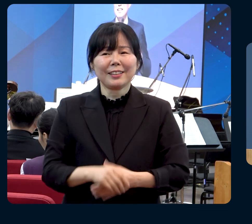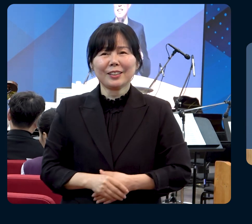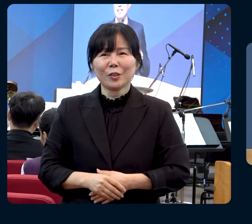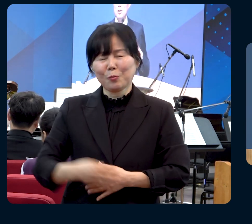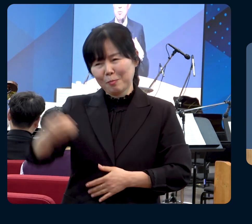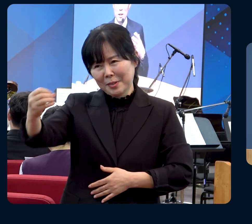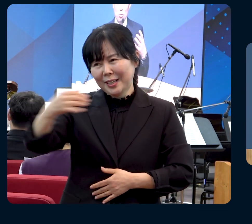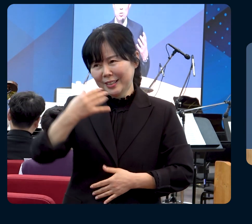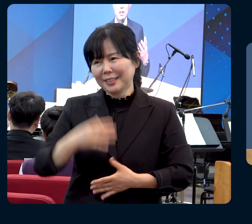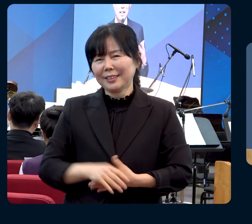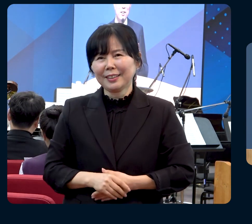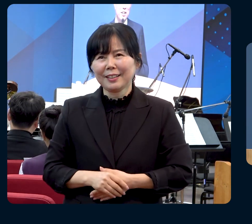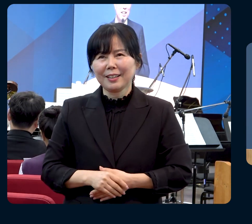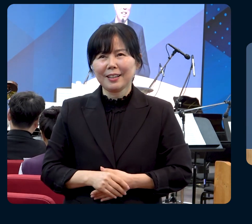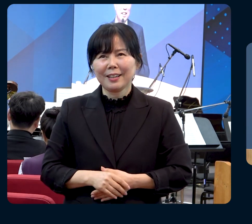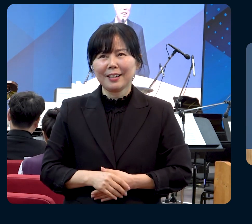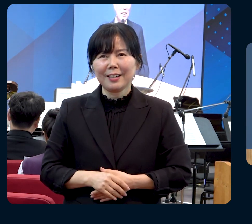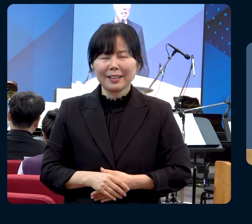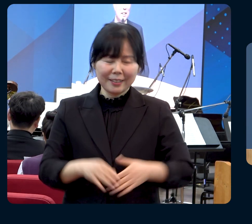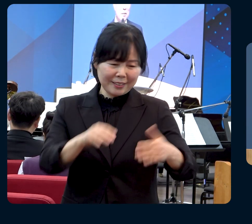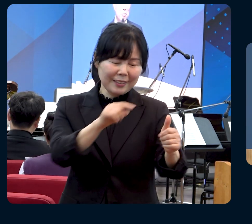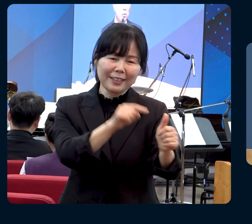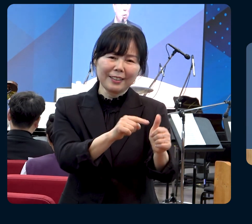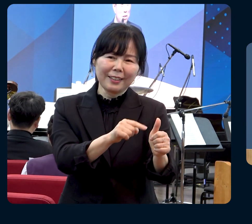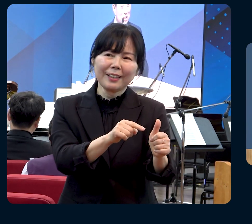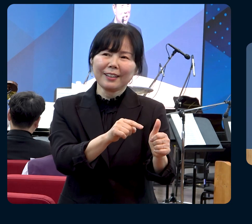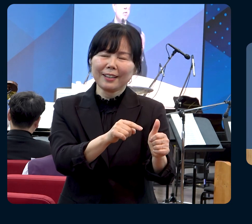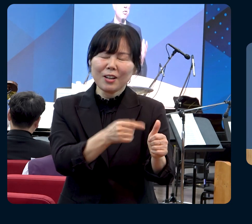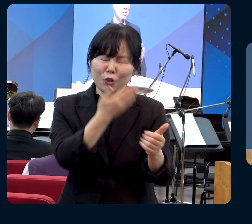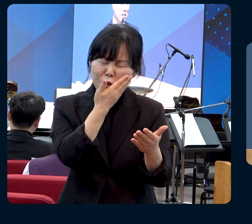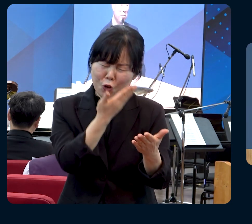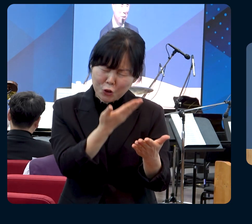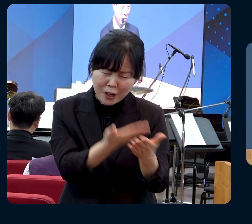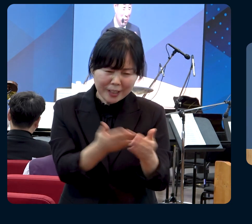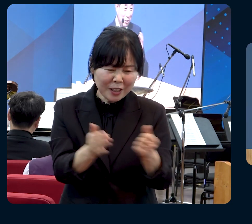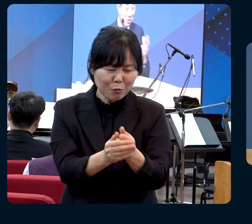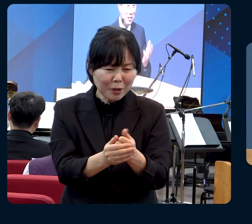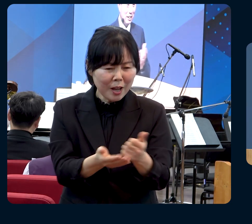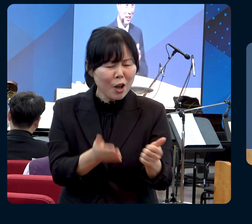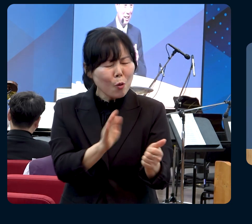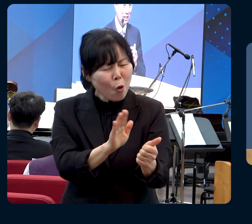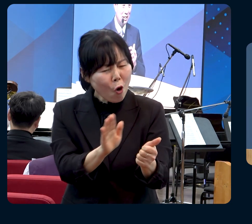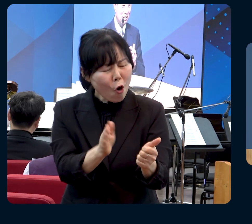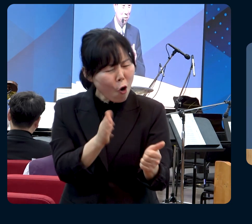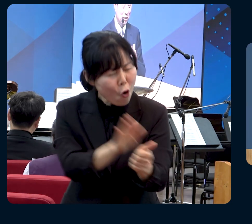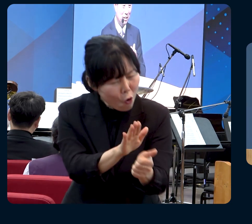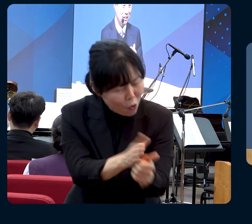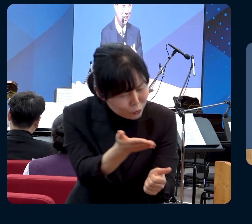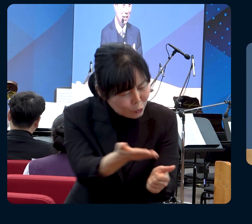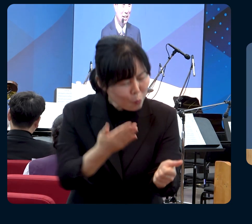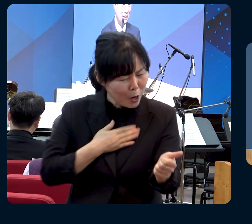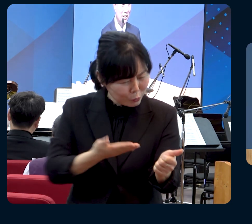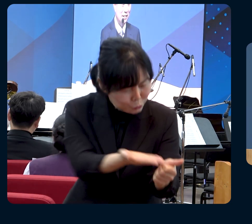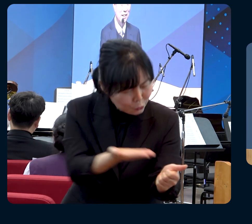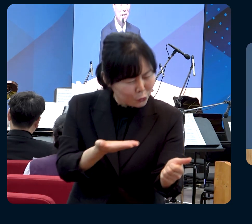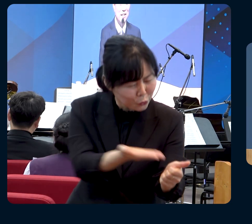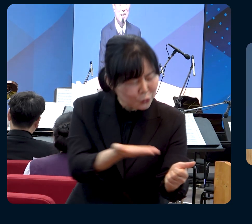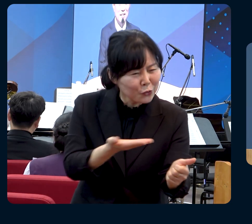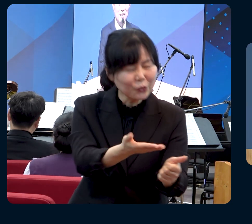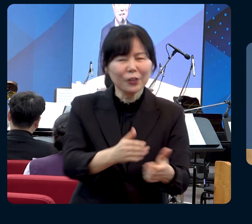그러니까 정말 소중하게 여기니까 뭐든지 해주는 거예요. 뭐든지 정말.